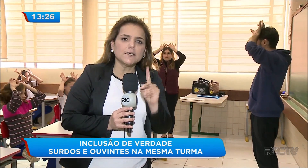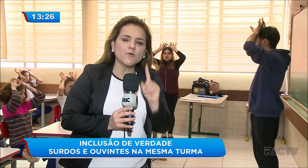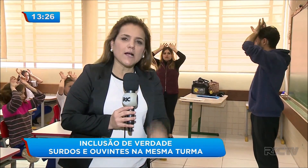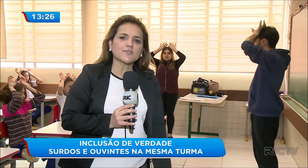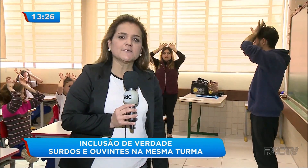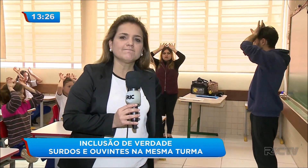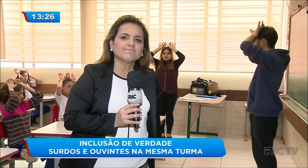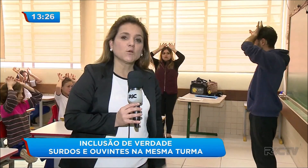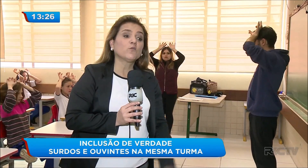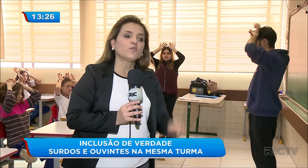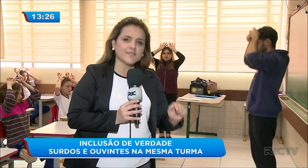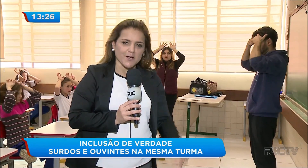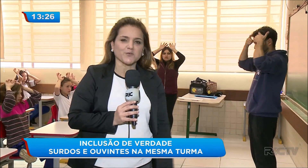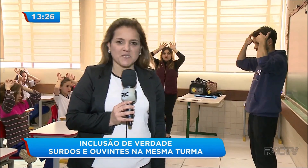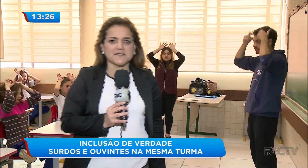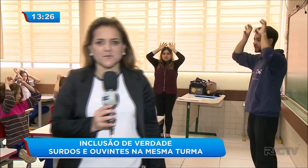linguagem oficial do Brasil.